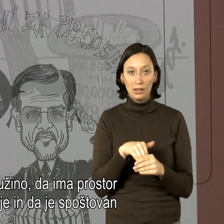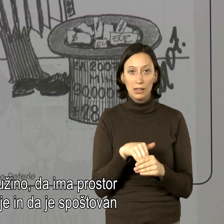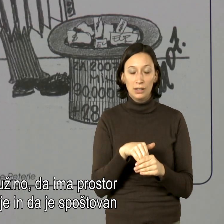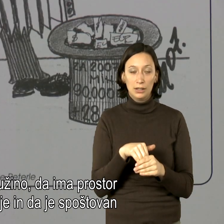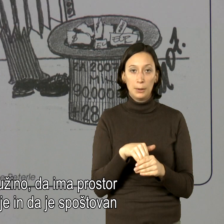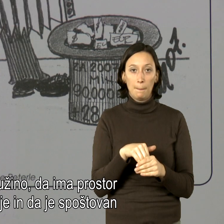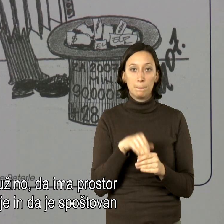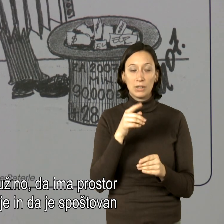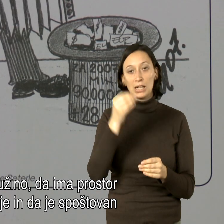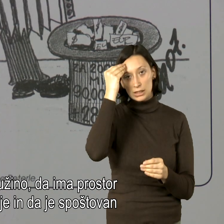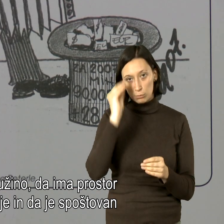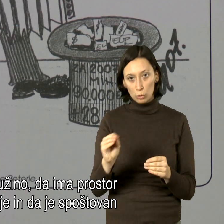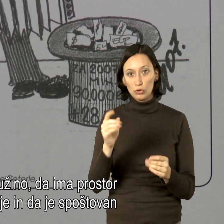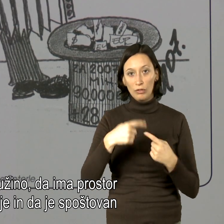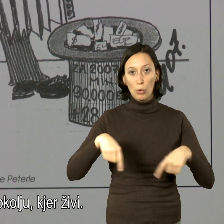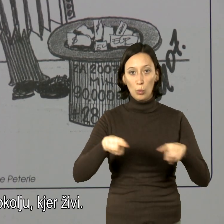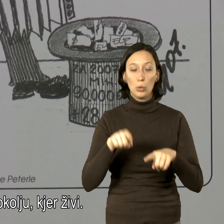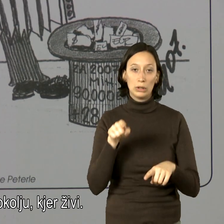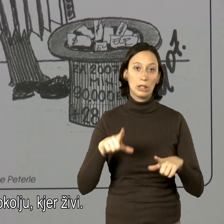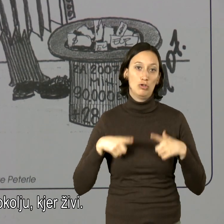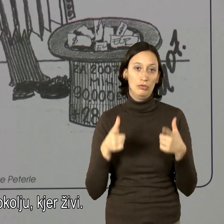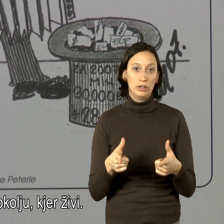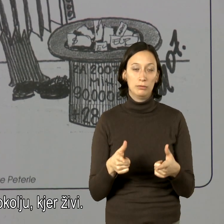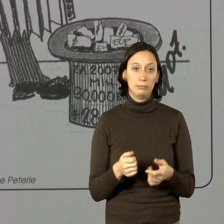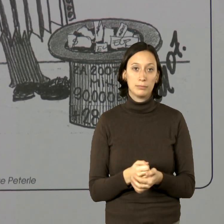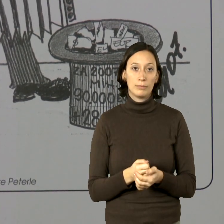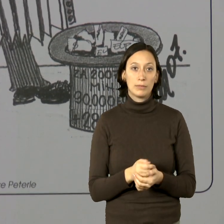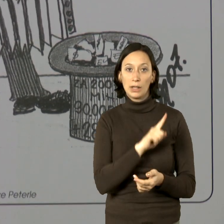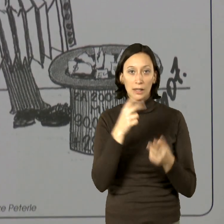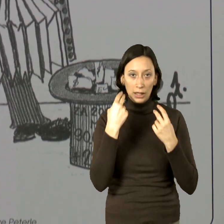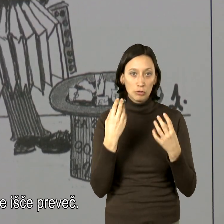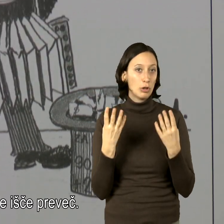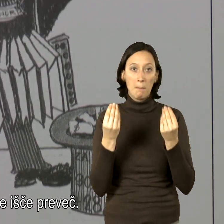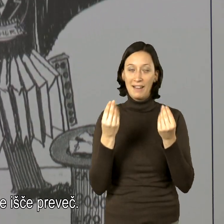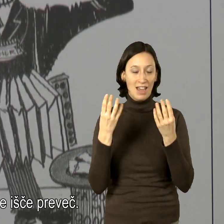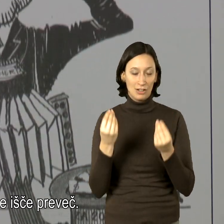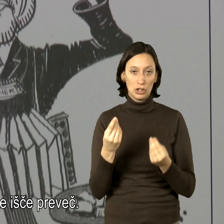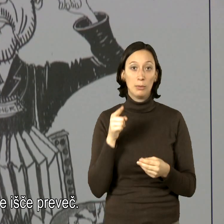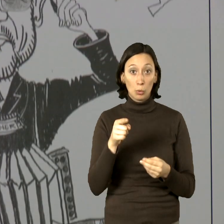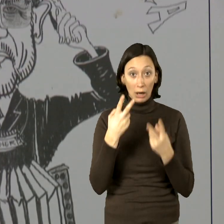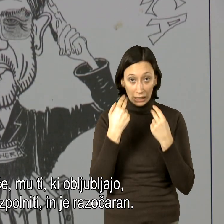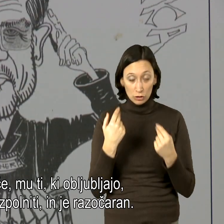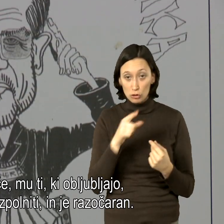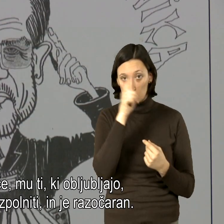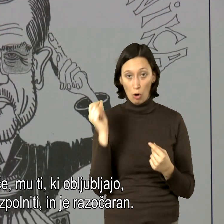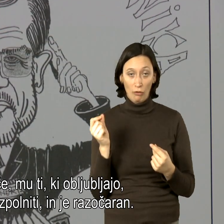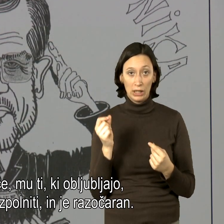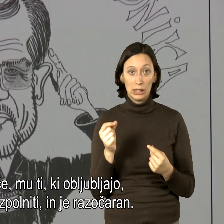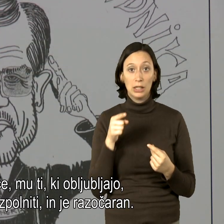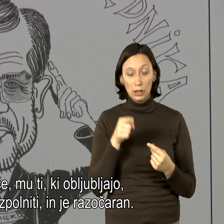stanovanje in da je spoštovan v okolju, kjer živi. Ne išče preveč, ampak to, kar išče,